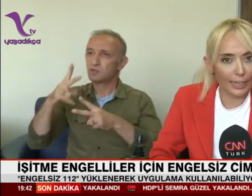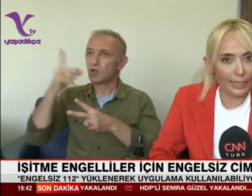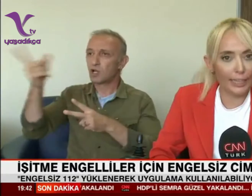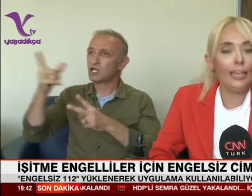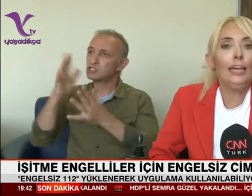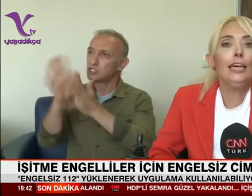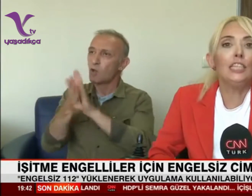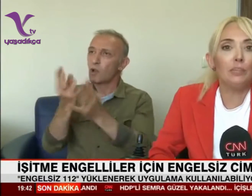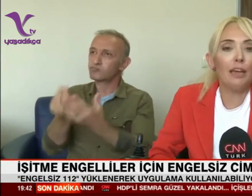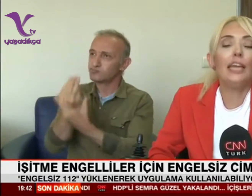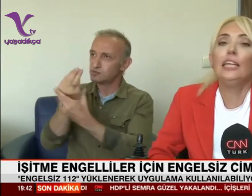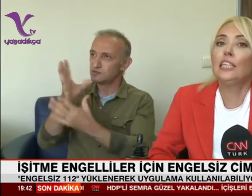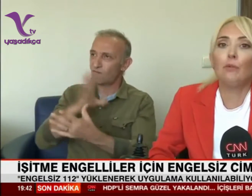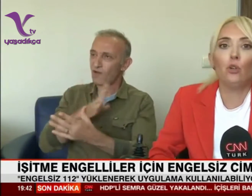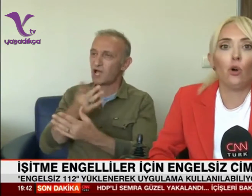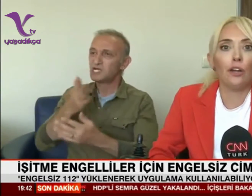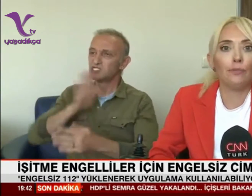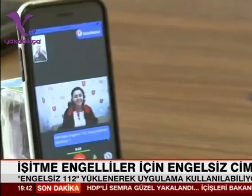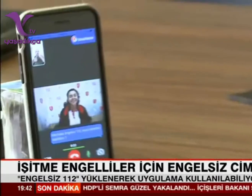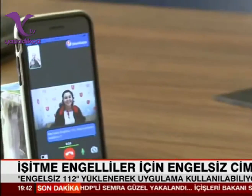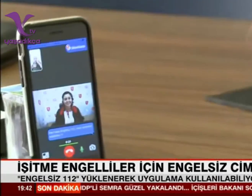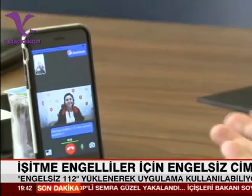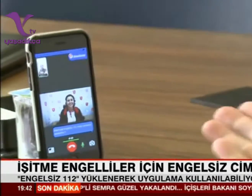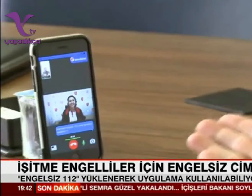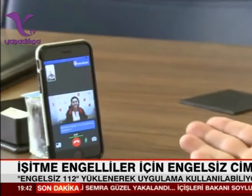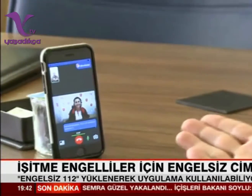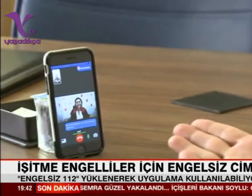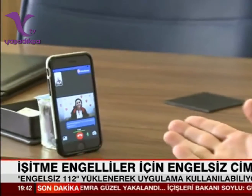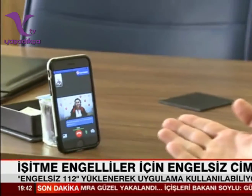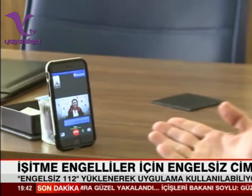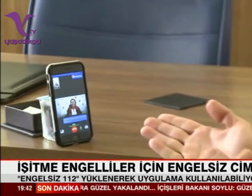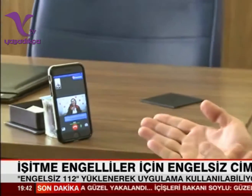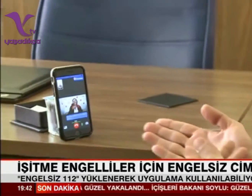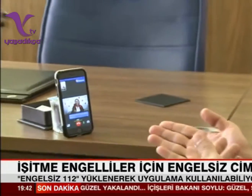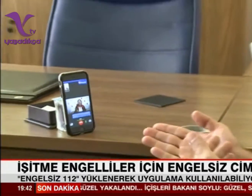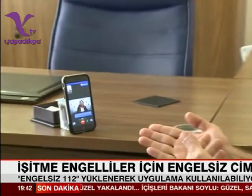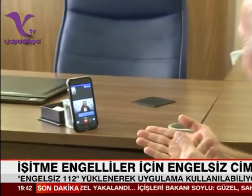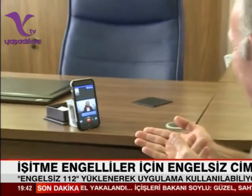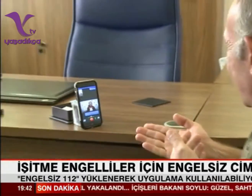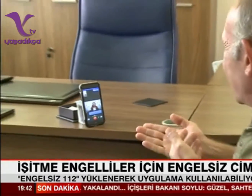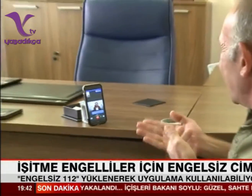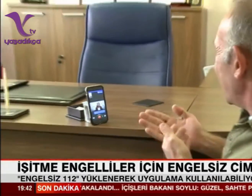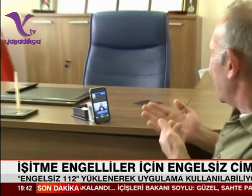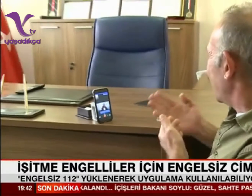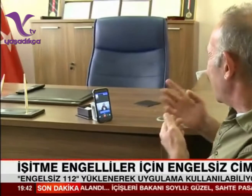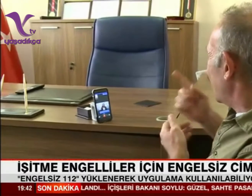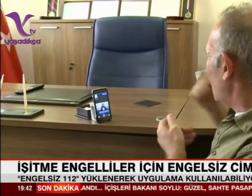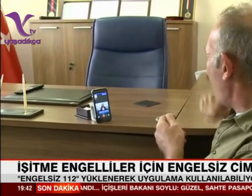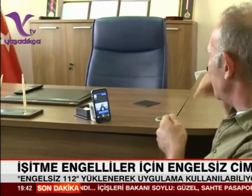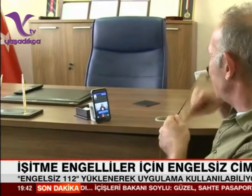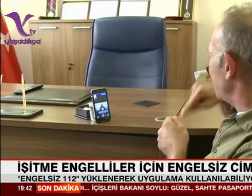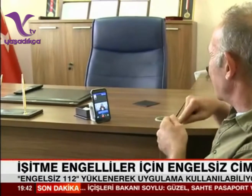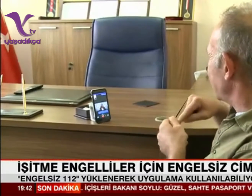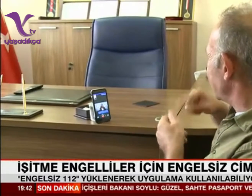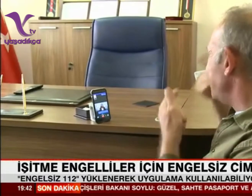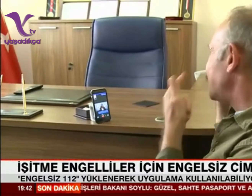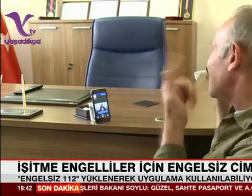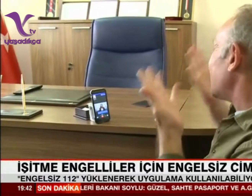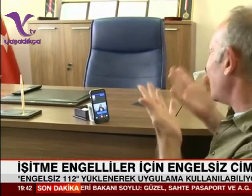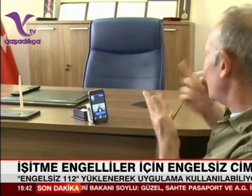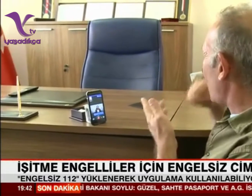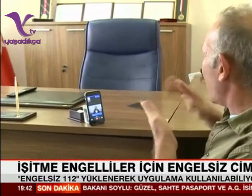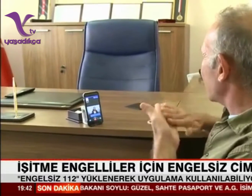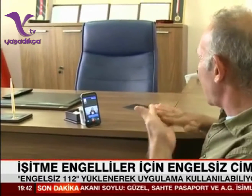şikayetlerini cimer'e iletebilir uygulamaya TC kimlik numarasıyla kayıt olunduktan sonra cimer'e